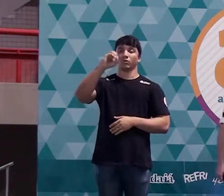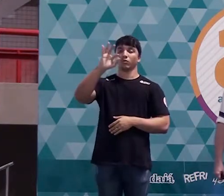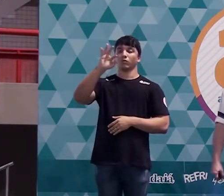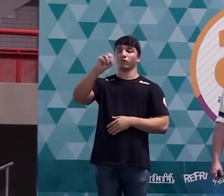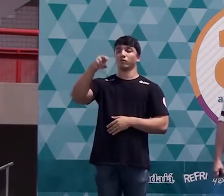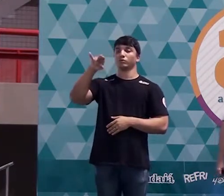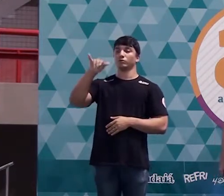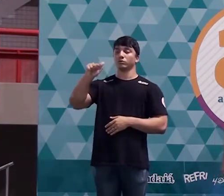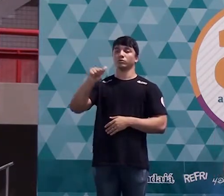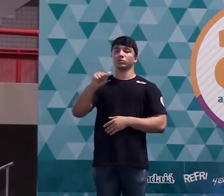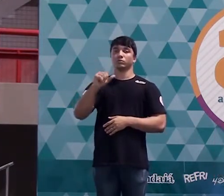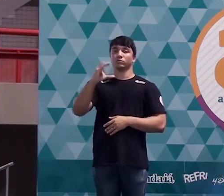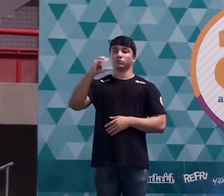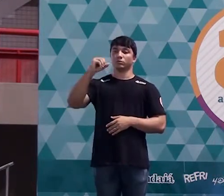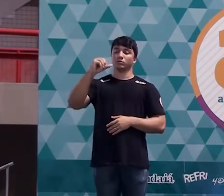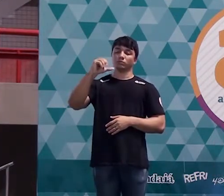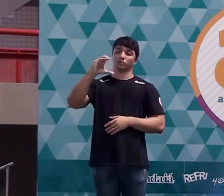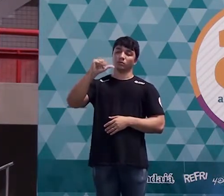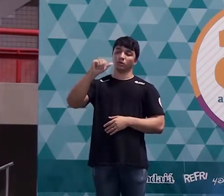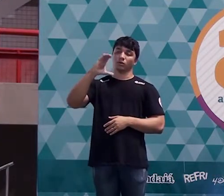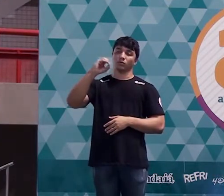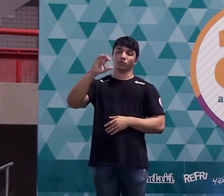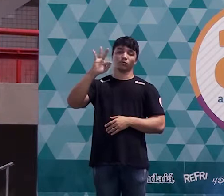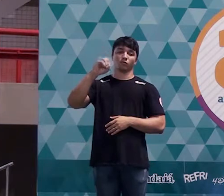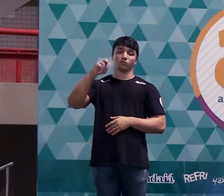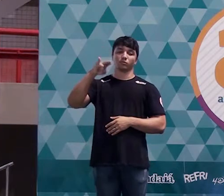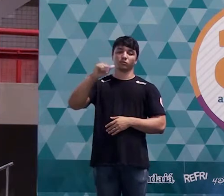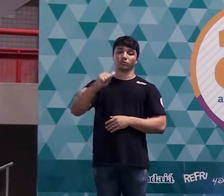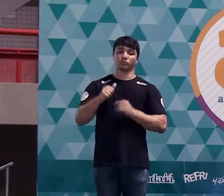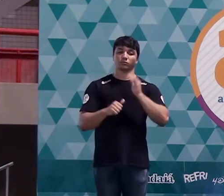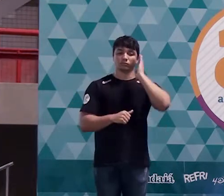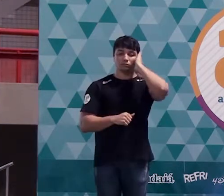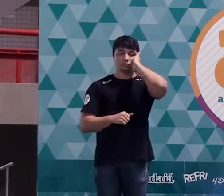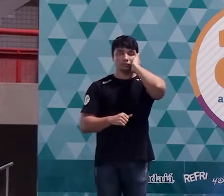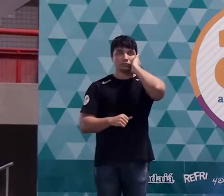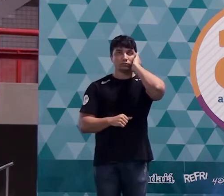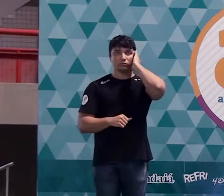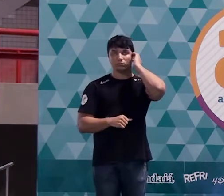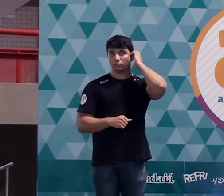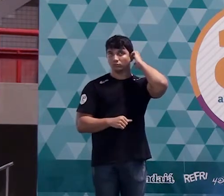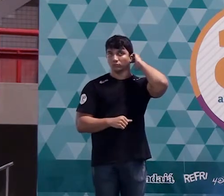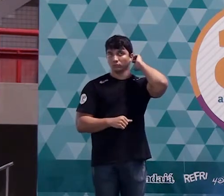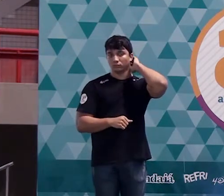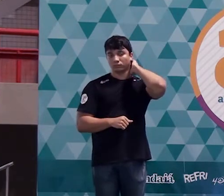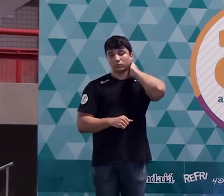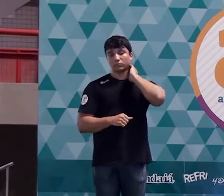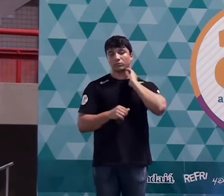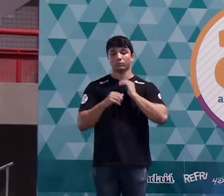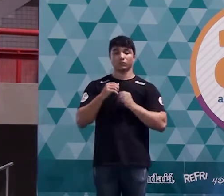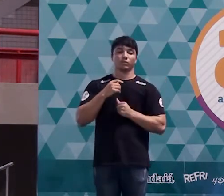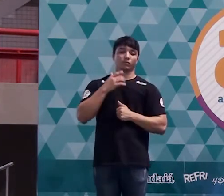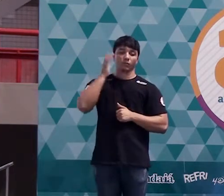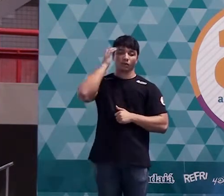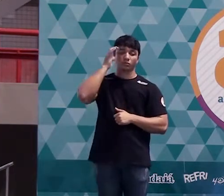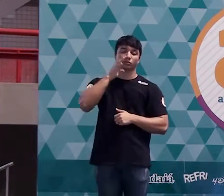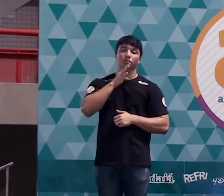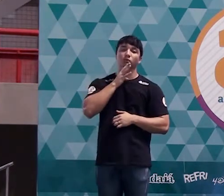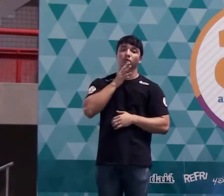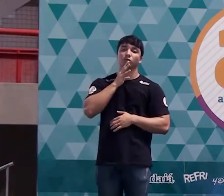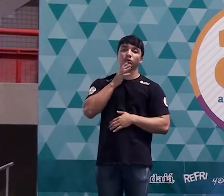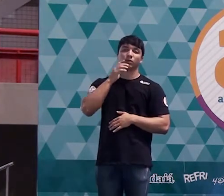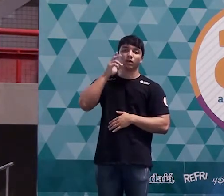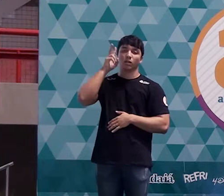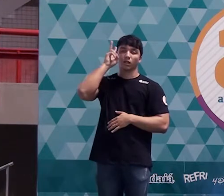Cacofonia. Esse nome é bonito, né? Cacofonia. Eu acho que vocês conhecem essa expressão, é só a gente se lembrar